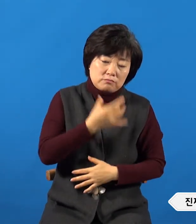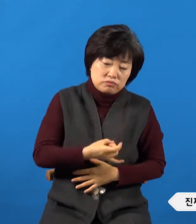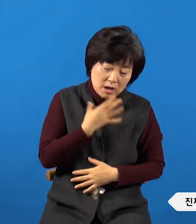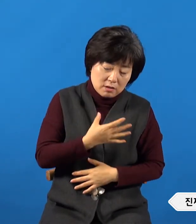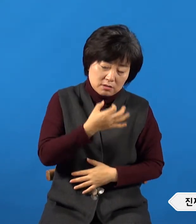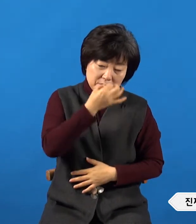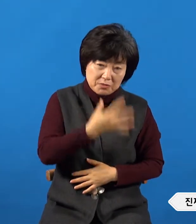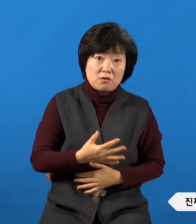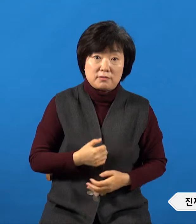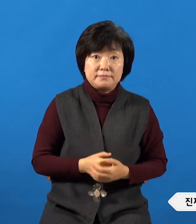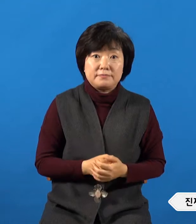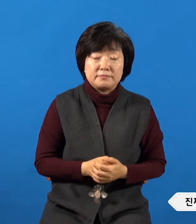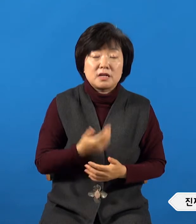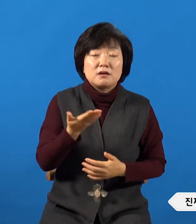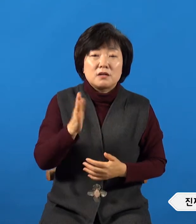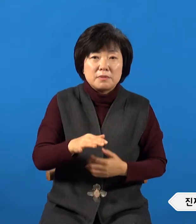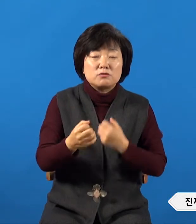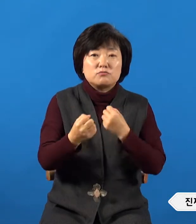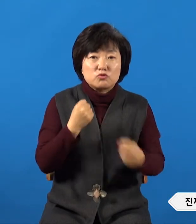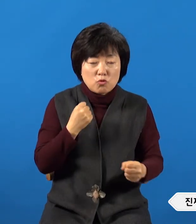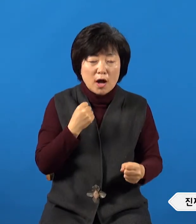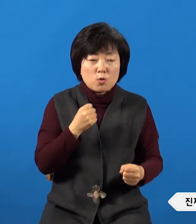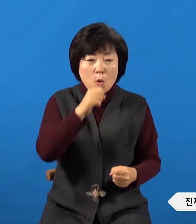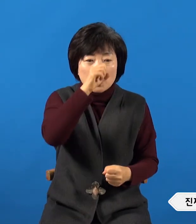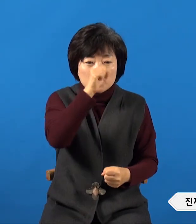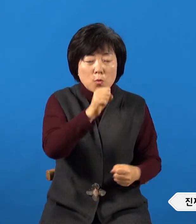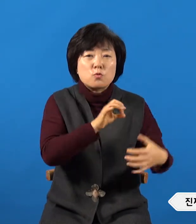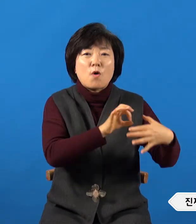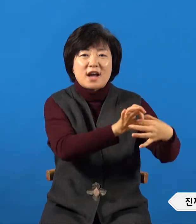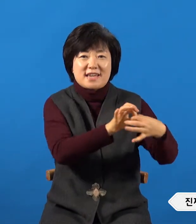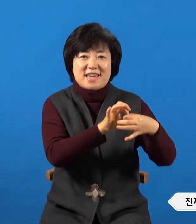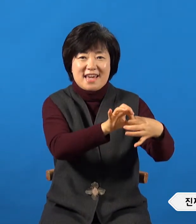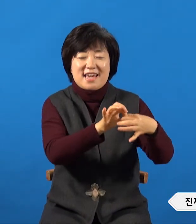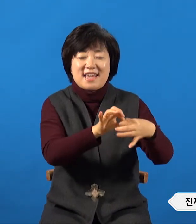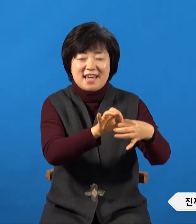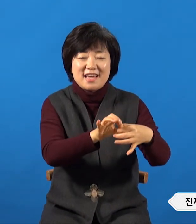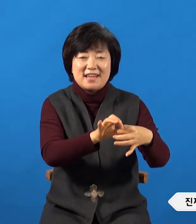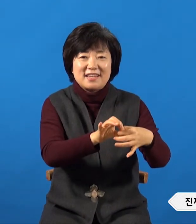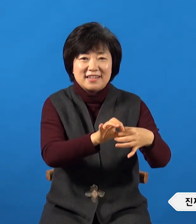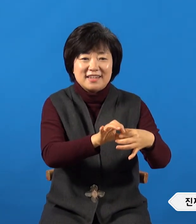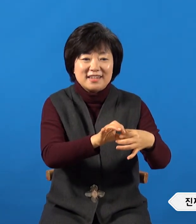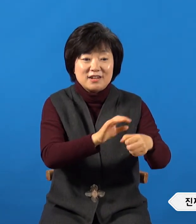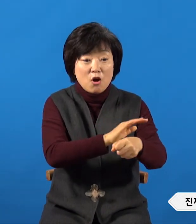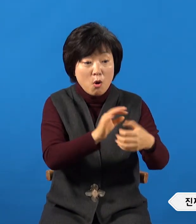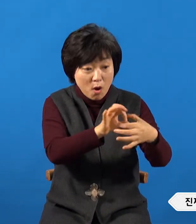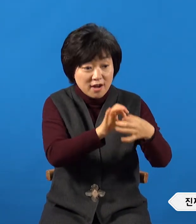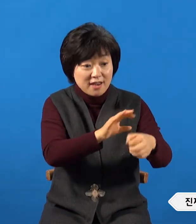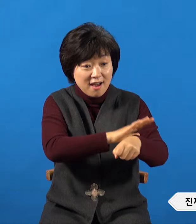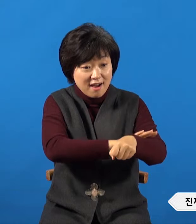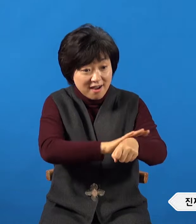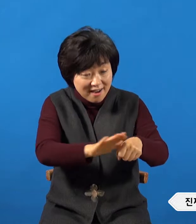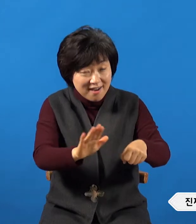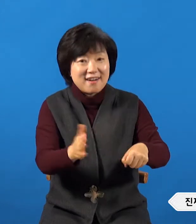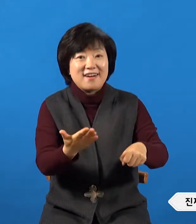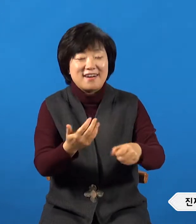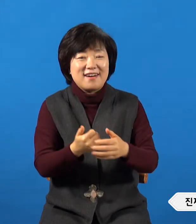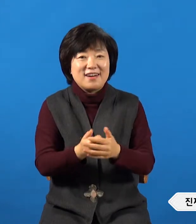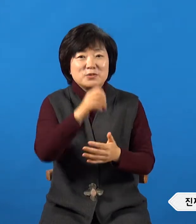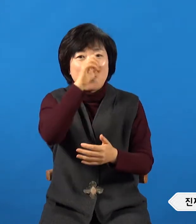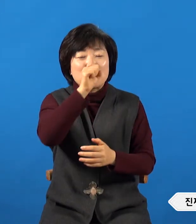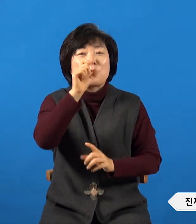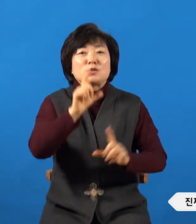보이기도 합니다. 그럼에도 불구하고 그 좋은 관계, 참 관계를 잘한다, 아주